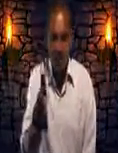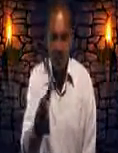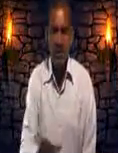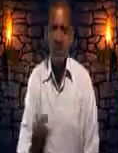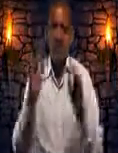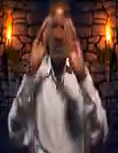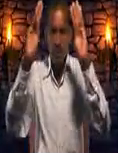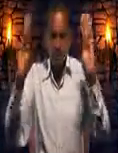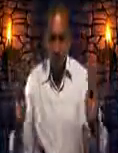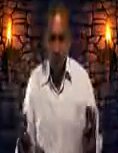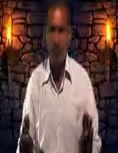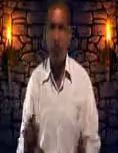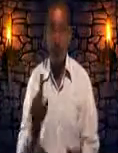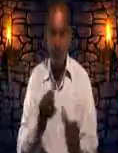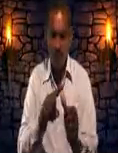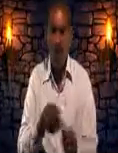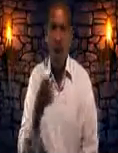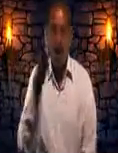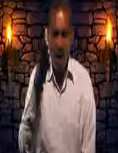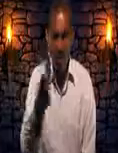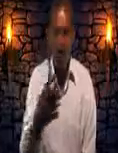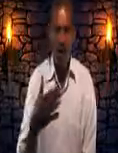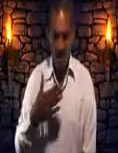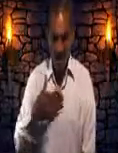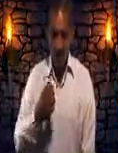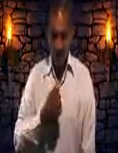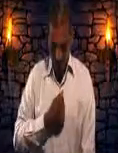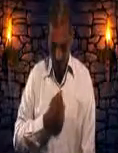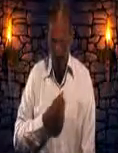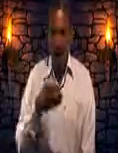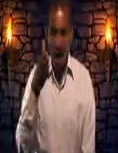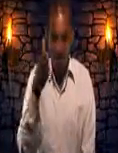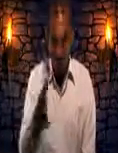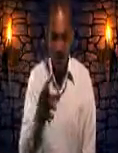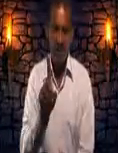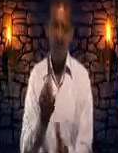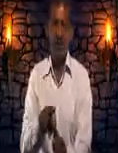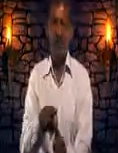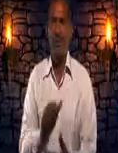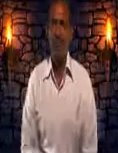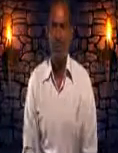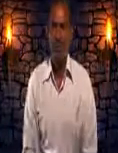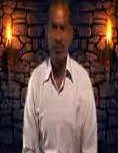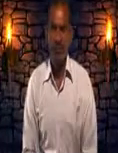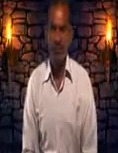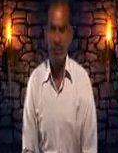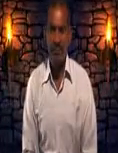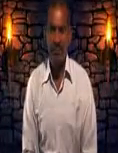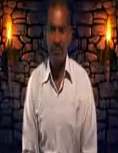அவனுடைய சாயலா இருக்கிறான் என்றார்கள். அவனோ நான் தான் அவன் என்றான்.